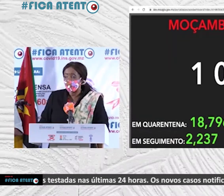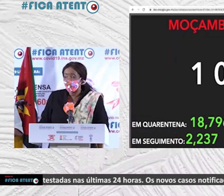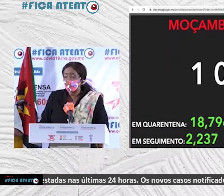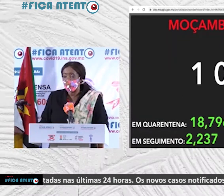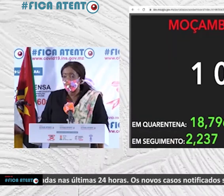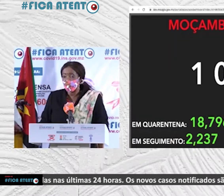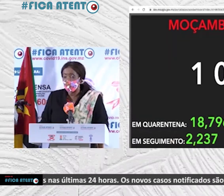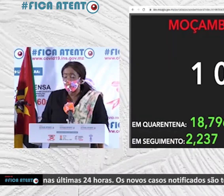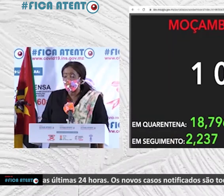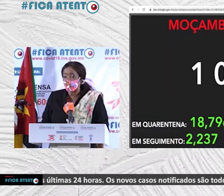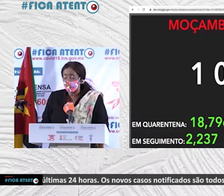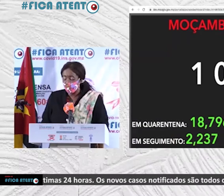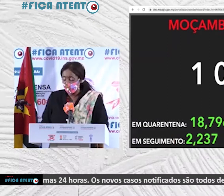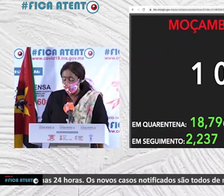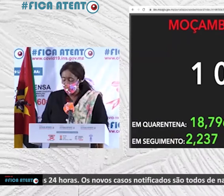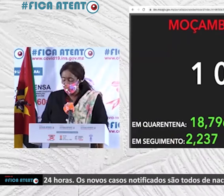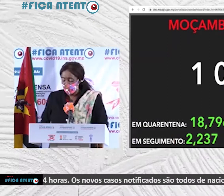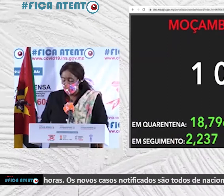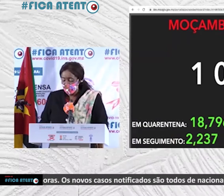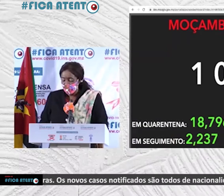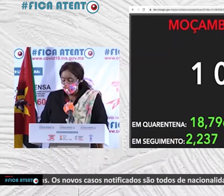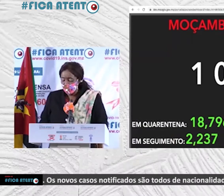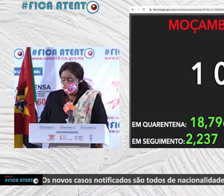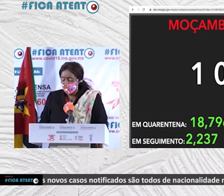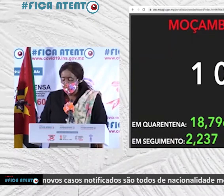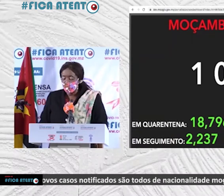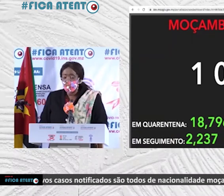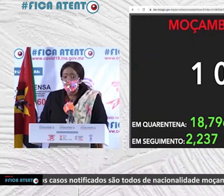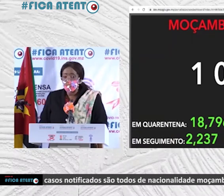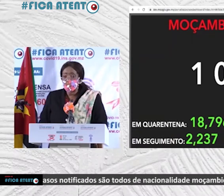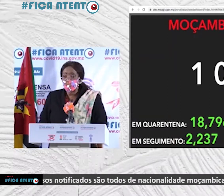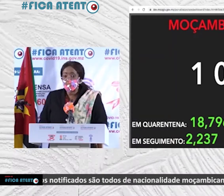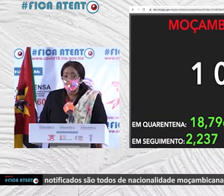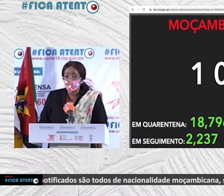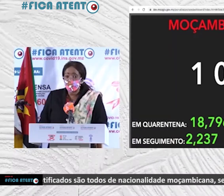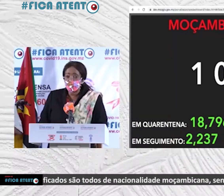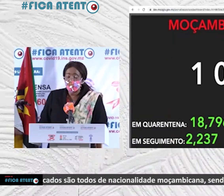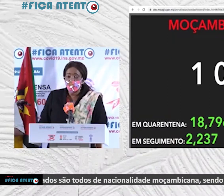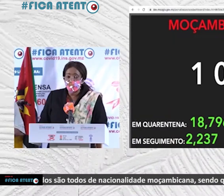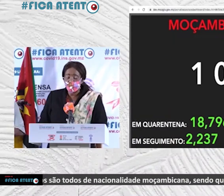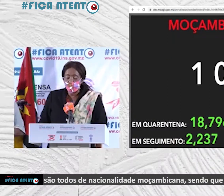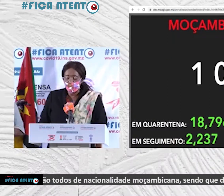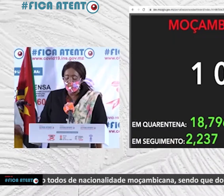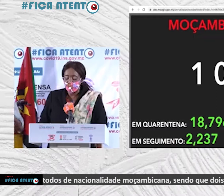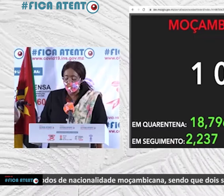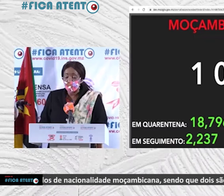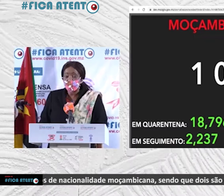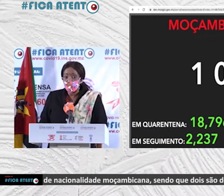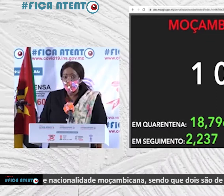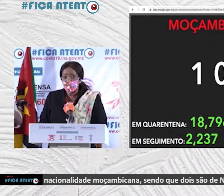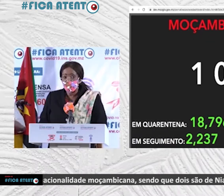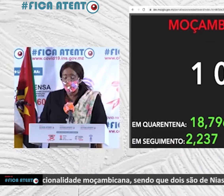rastreadas de possível infecção de Covid-19. E destas, 18.796 ficaram em